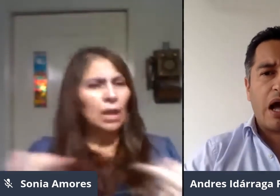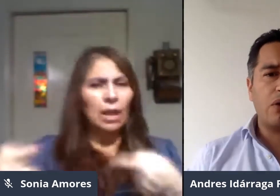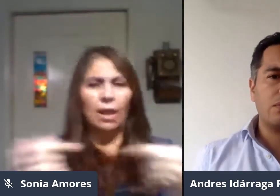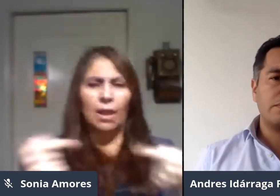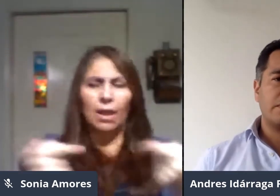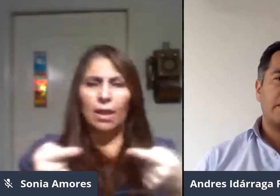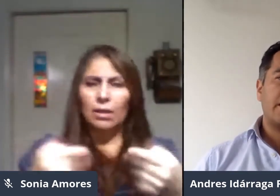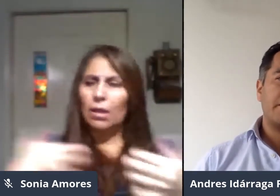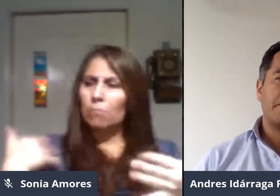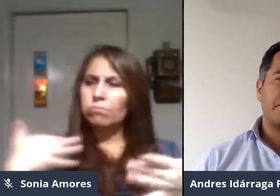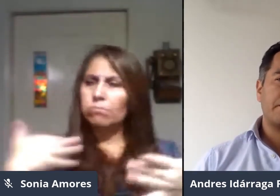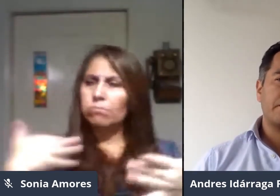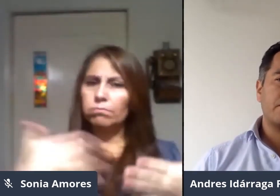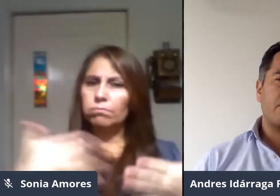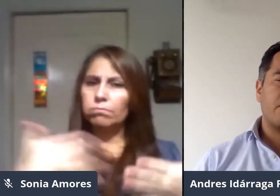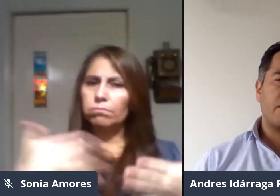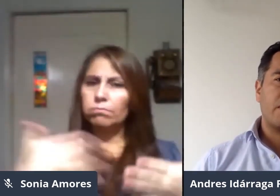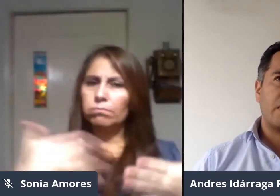seguramente controlado